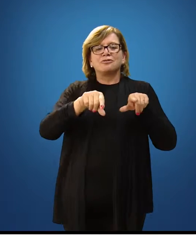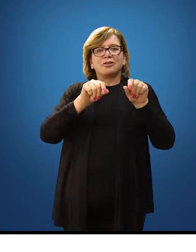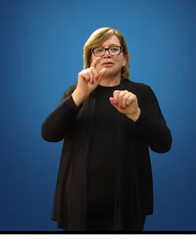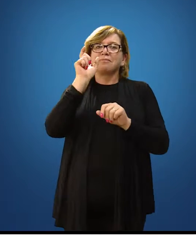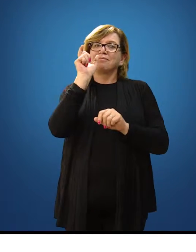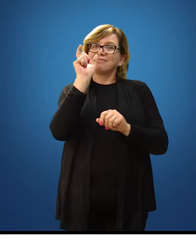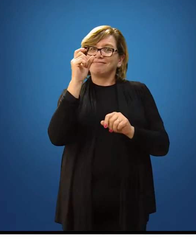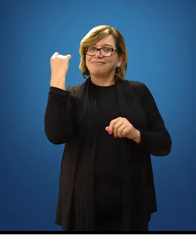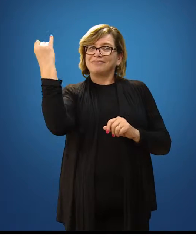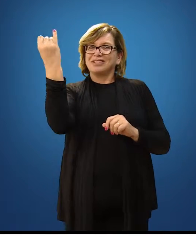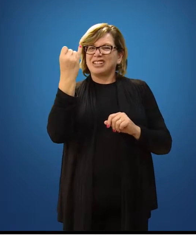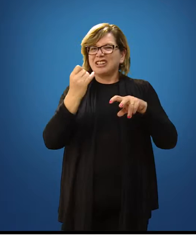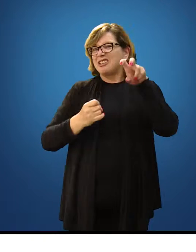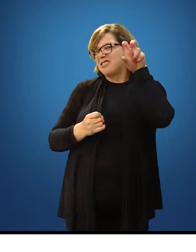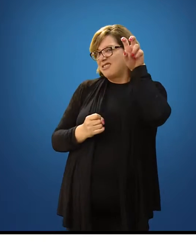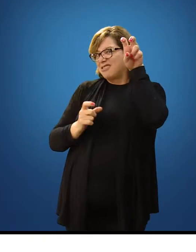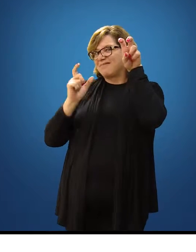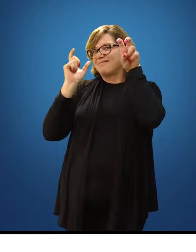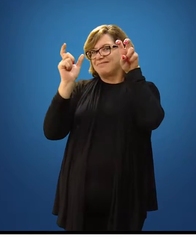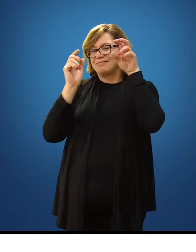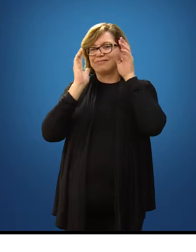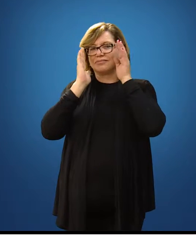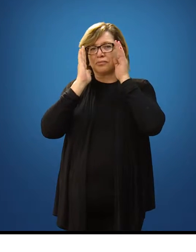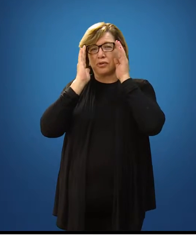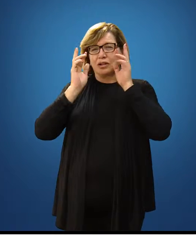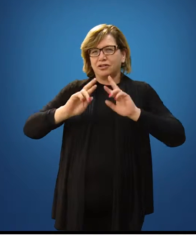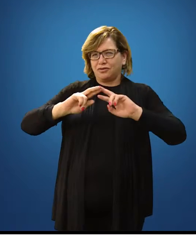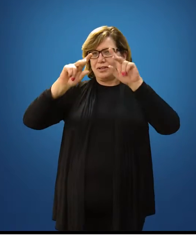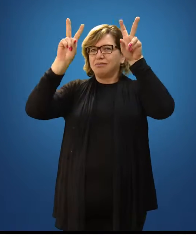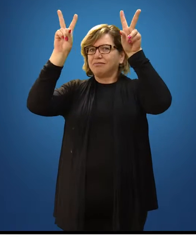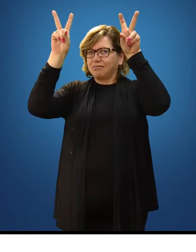e normalmente são diferentes do título desse artigo,